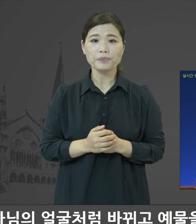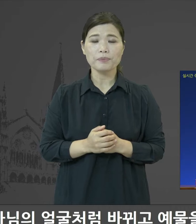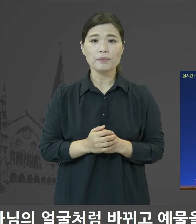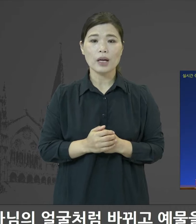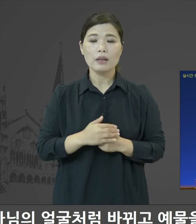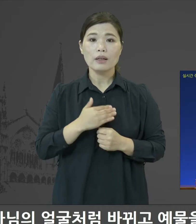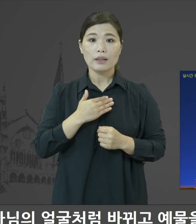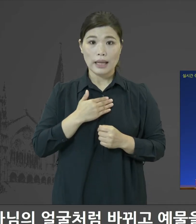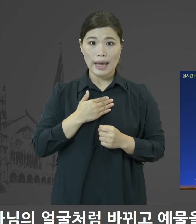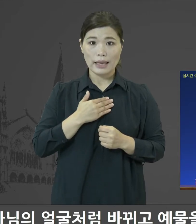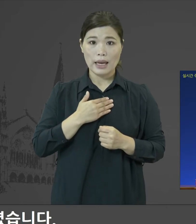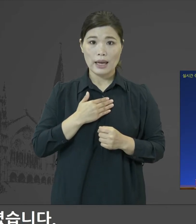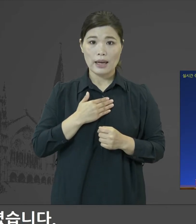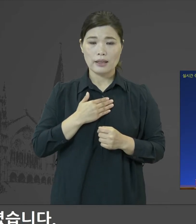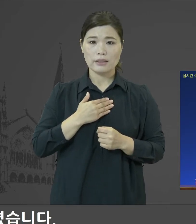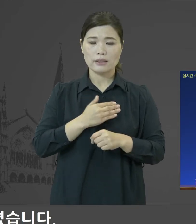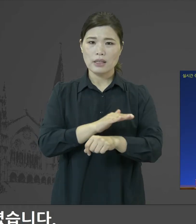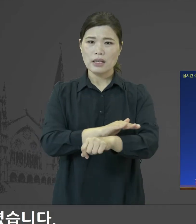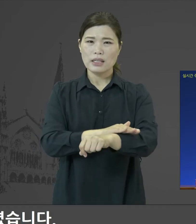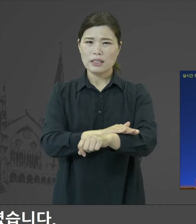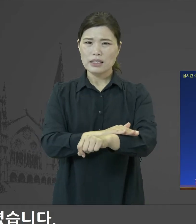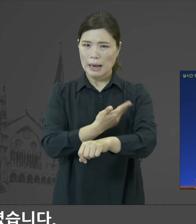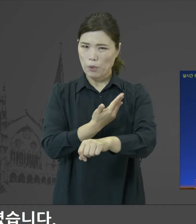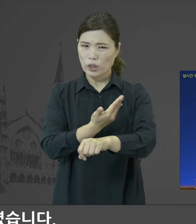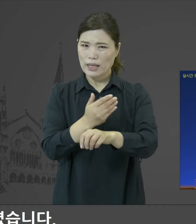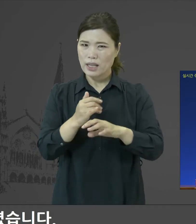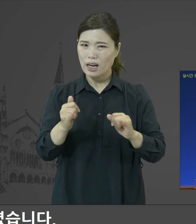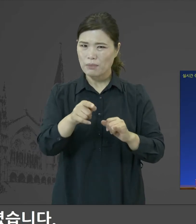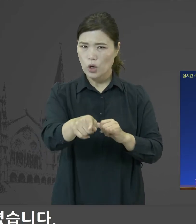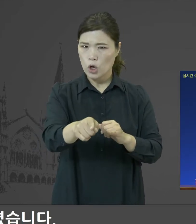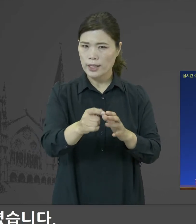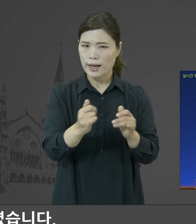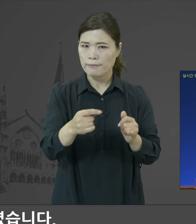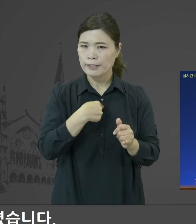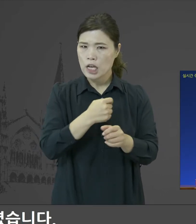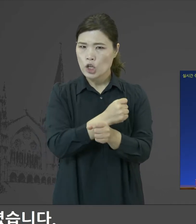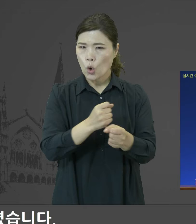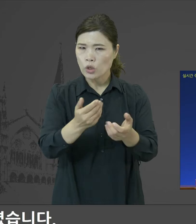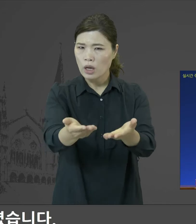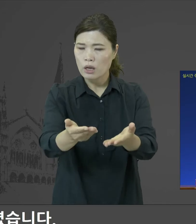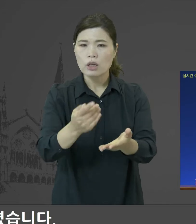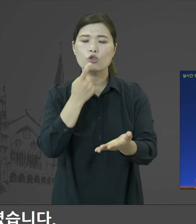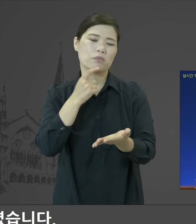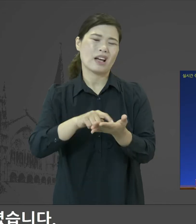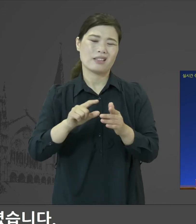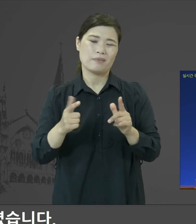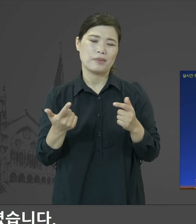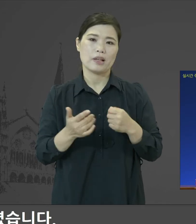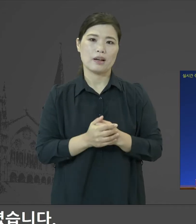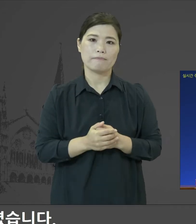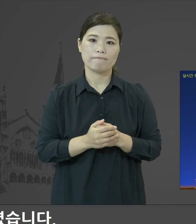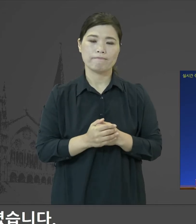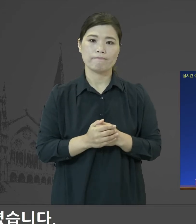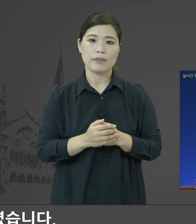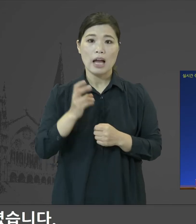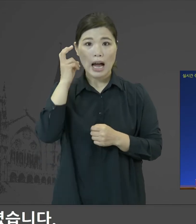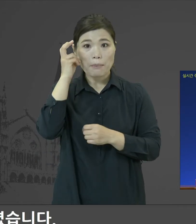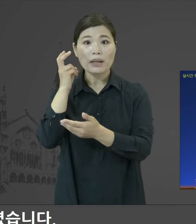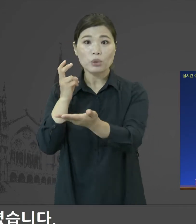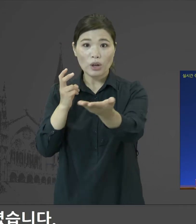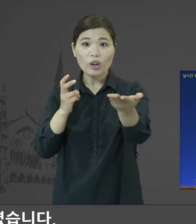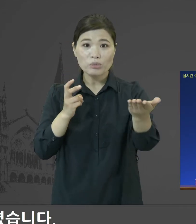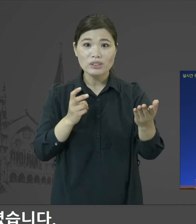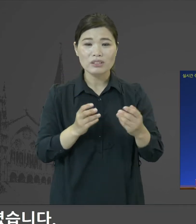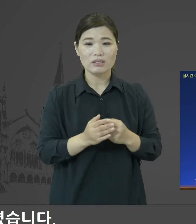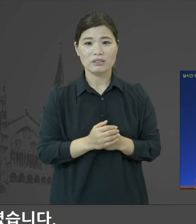나에게 잘못한 사람 용서하는 거 쉽지 않다고 말씀드렸습니다. 아마도 우리